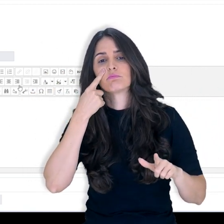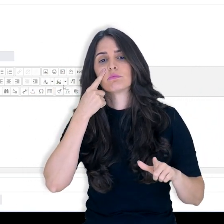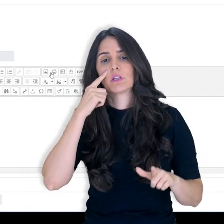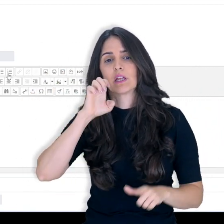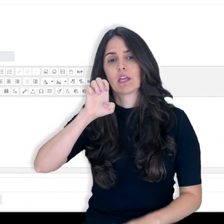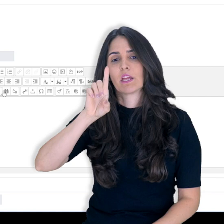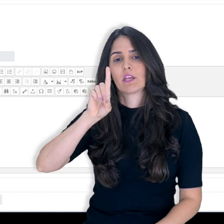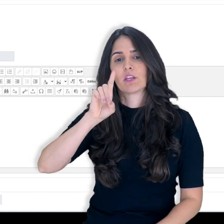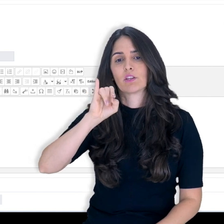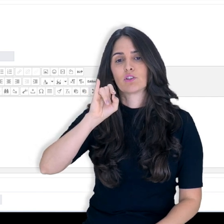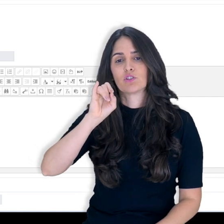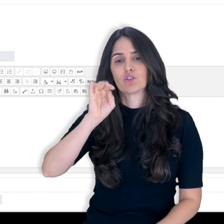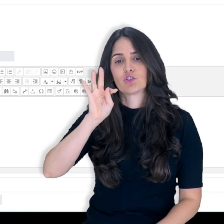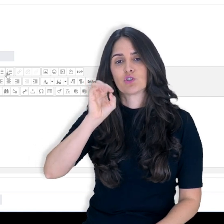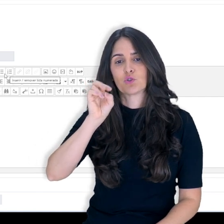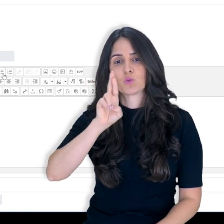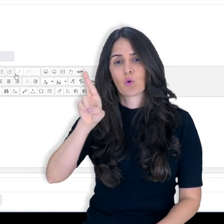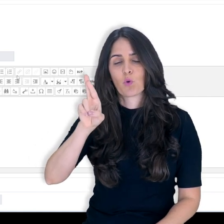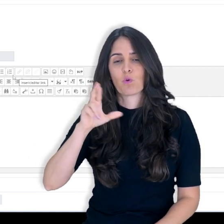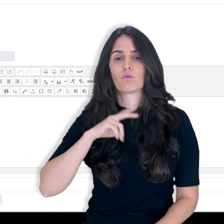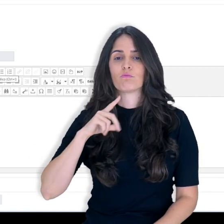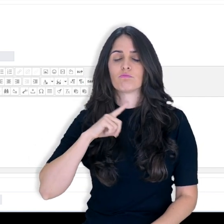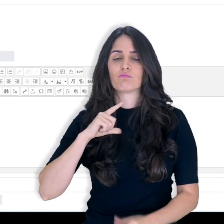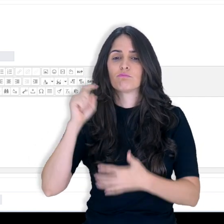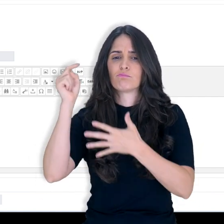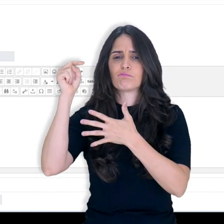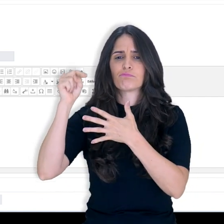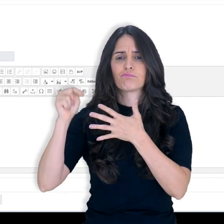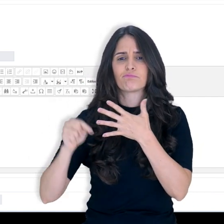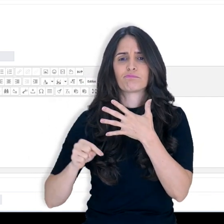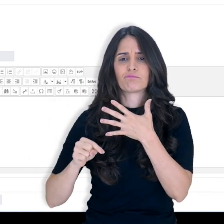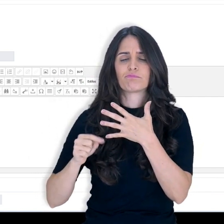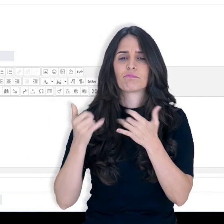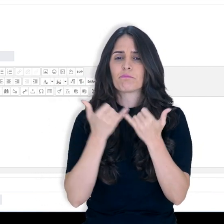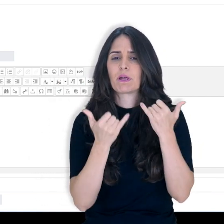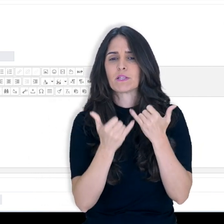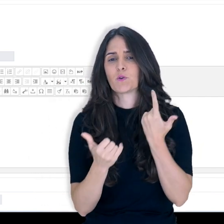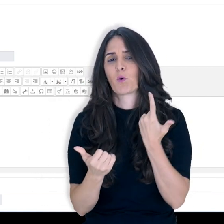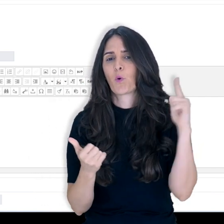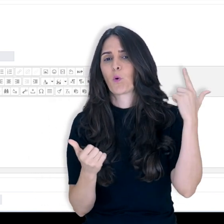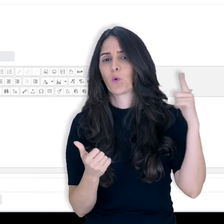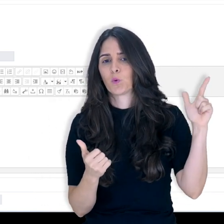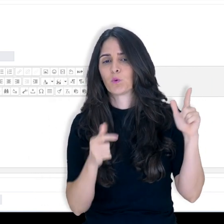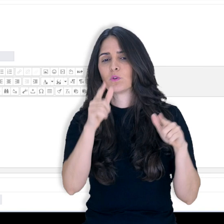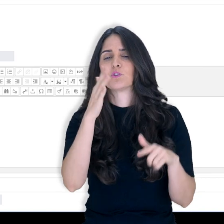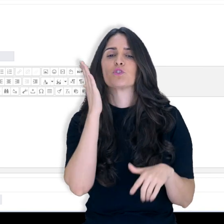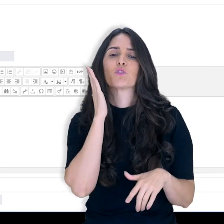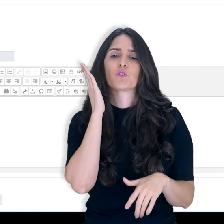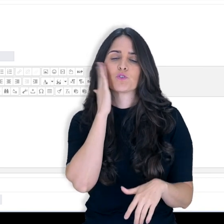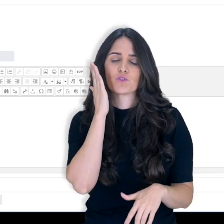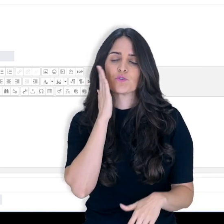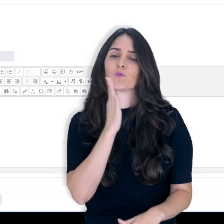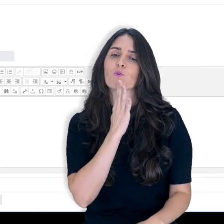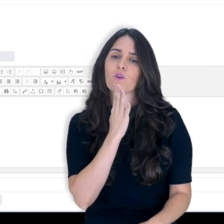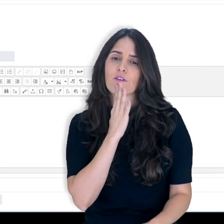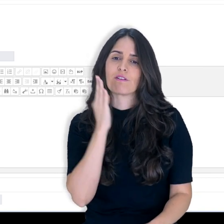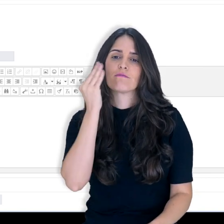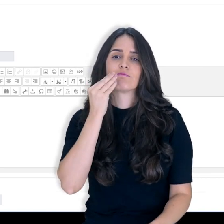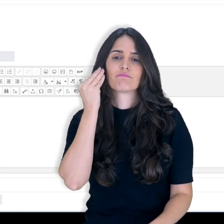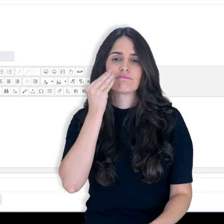ele tem várias funcionalidades semelhante a outros editores que você provavelmente